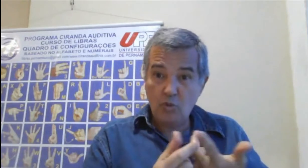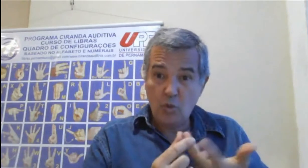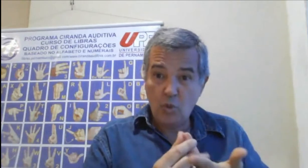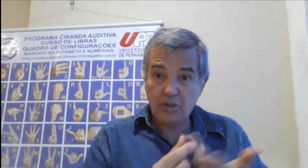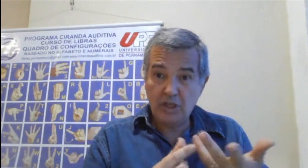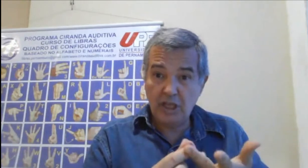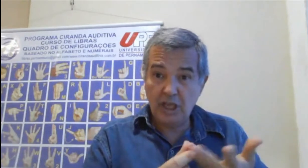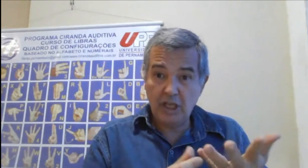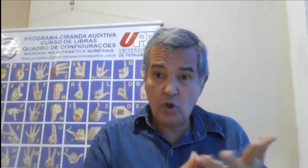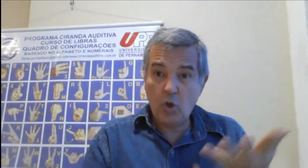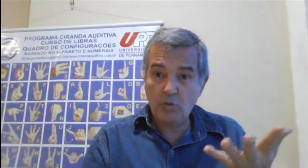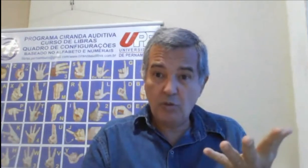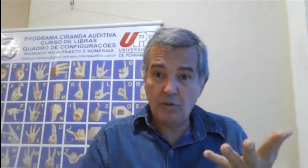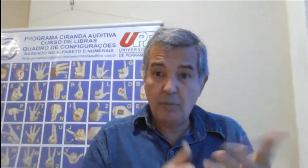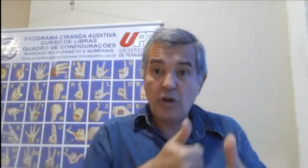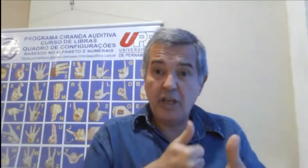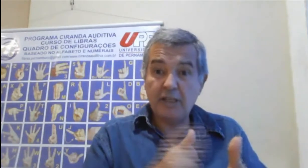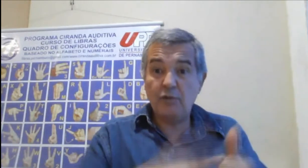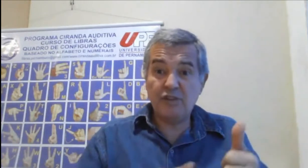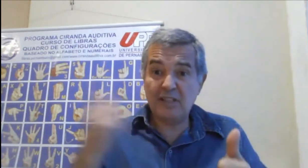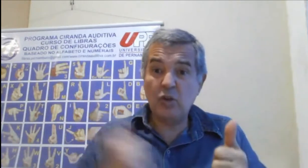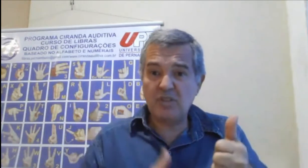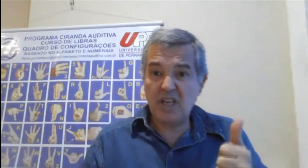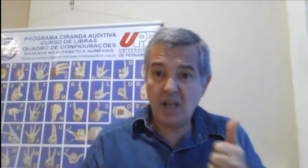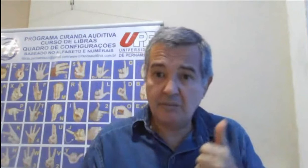como, onde, quem, como, por quê. Se não fosse assim, como seria?